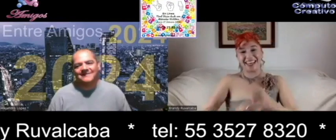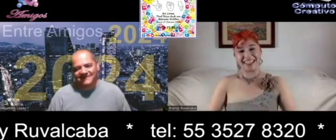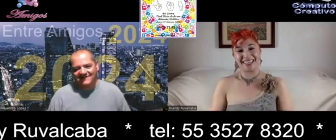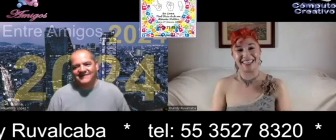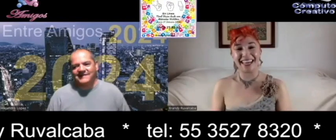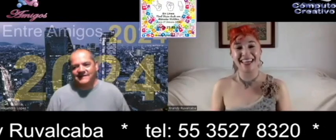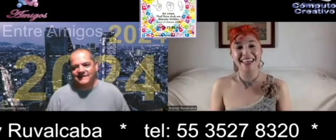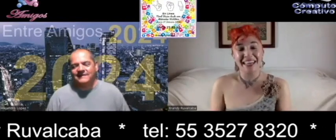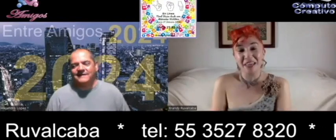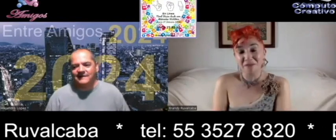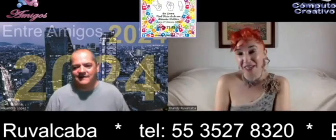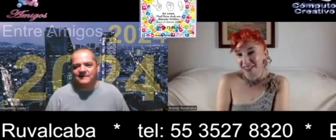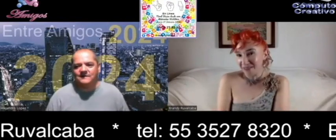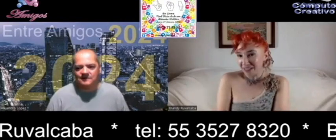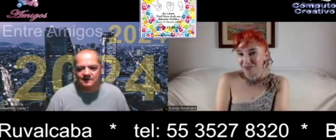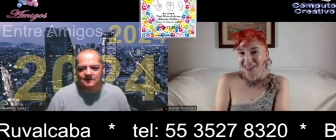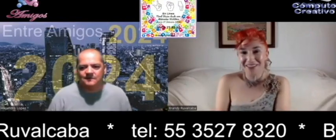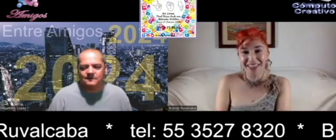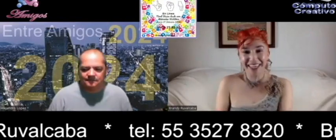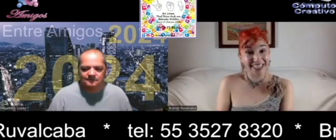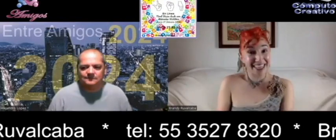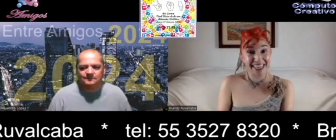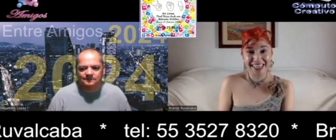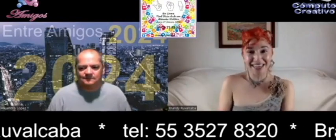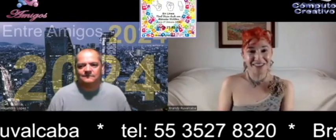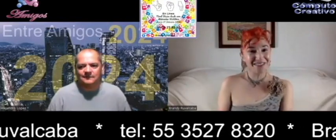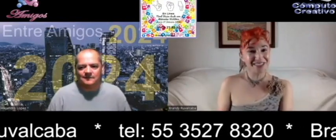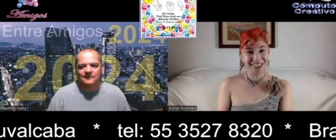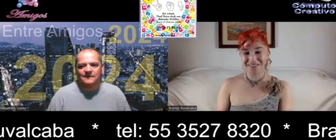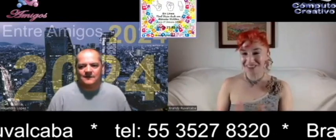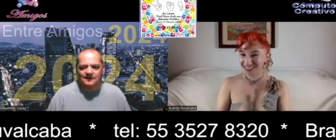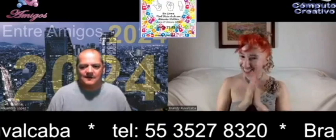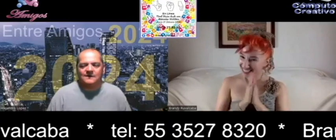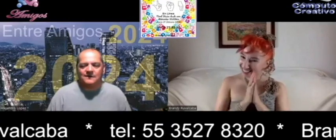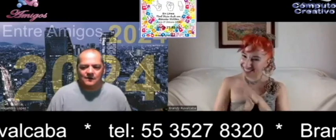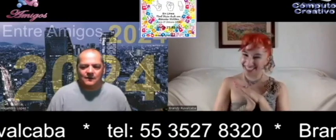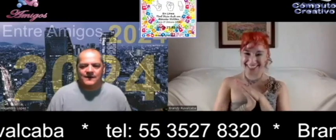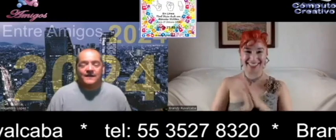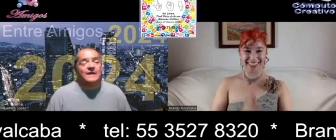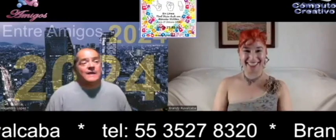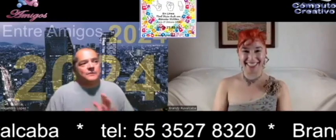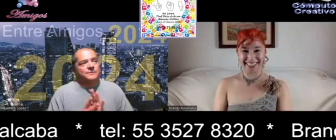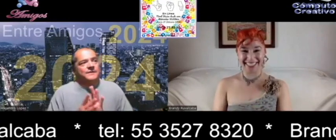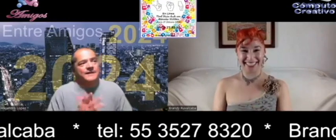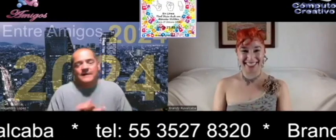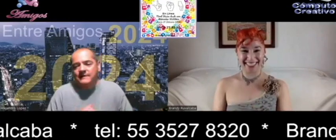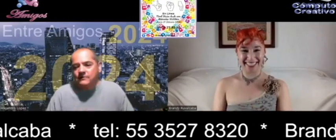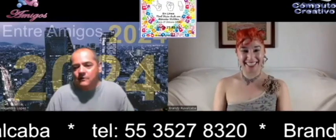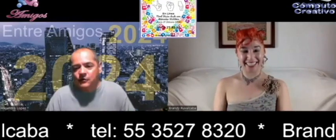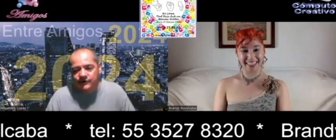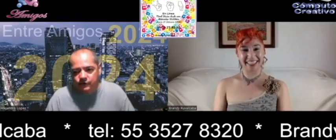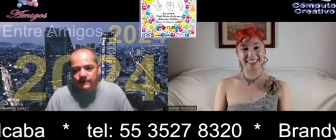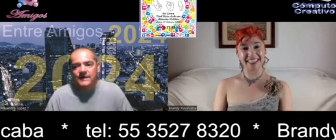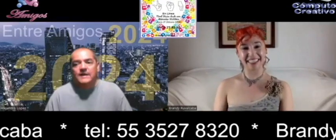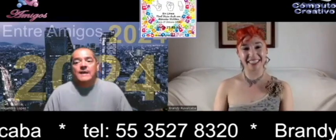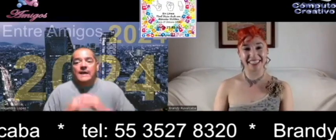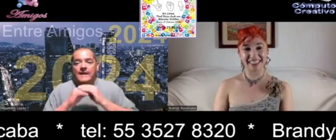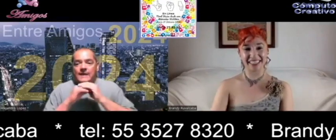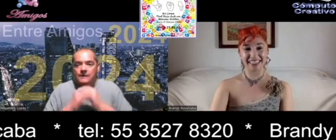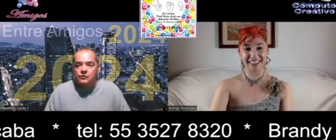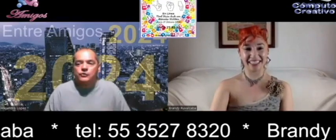abrazote a la distancia y pues esperemos que seguir aquí mucho, mucho tiempo más. Ok, pues mira, nada más como